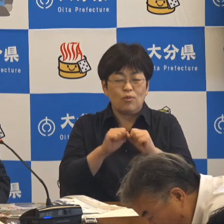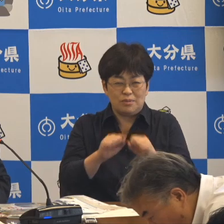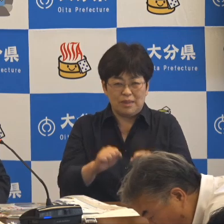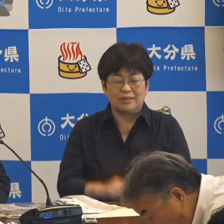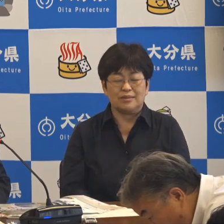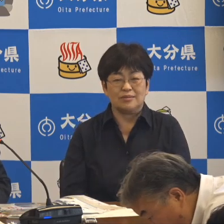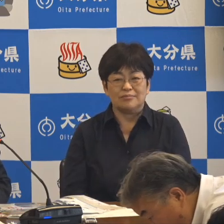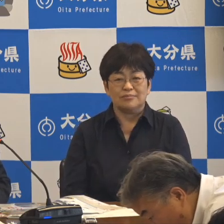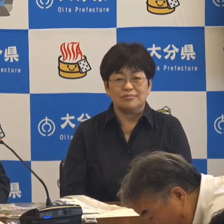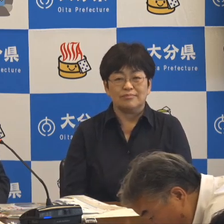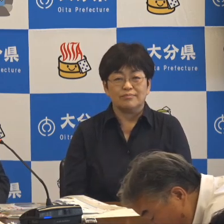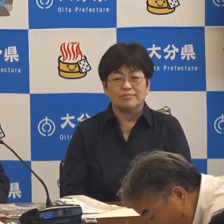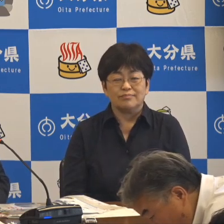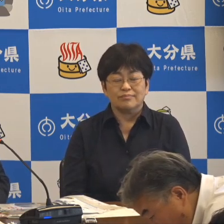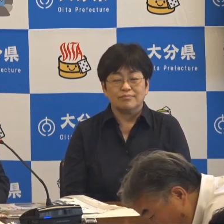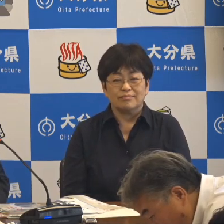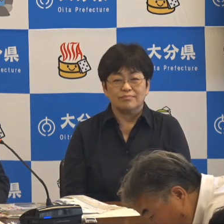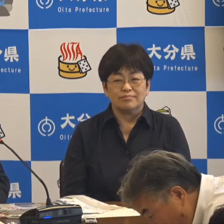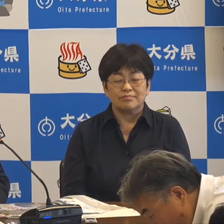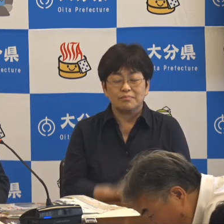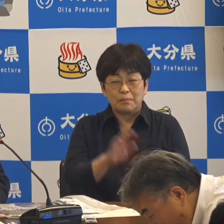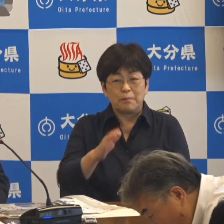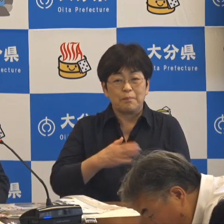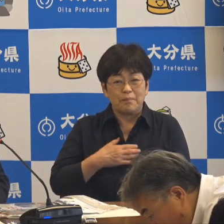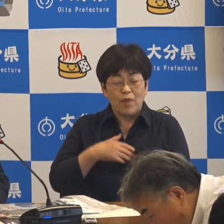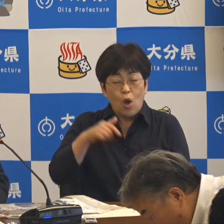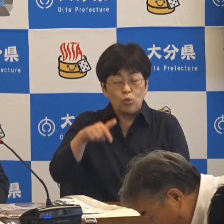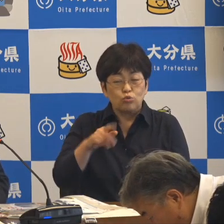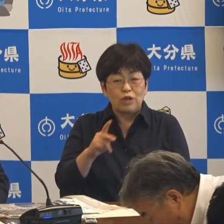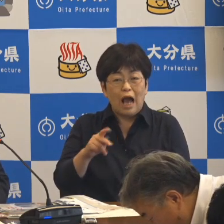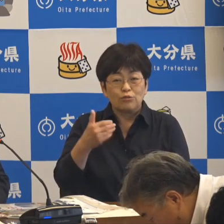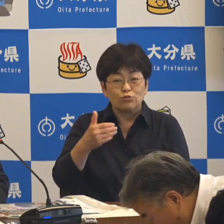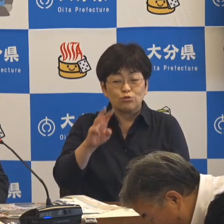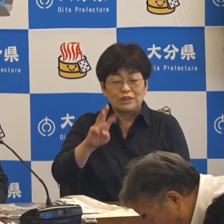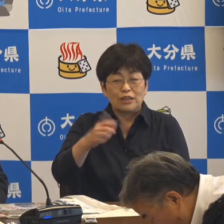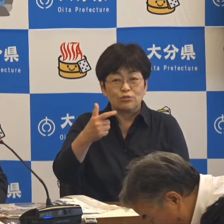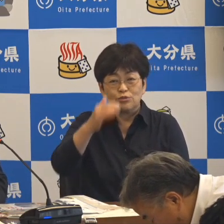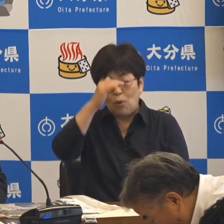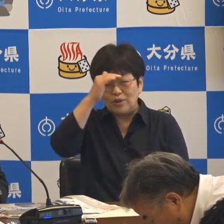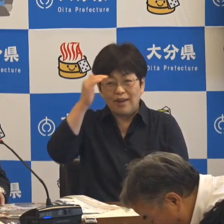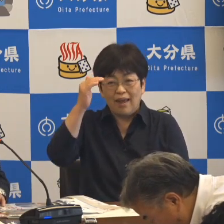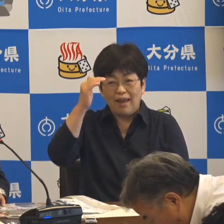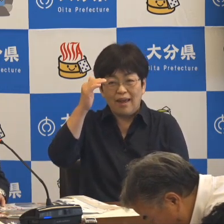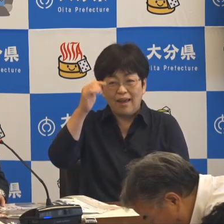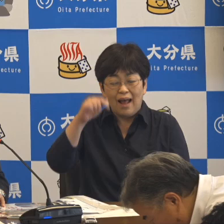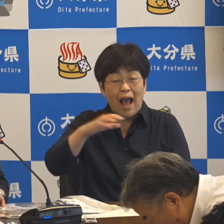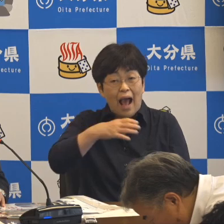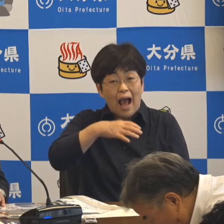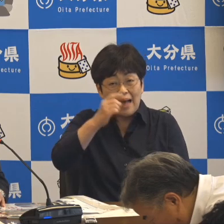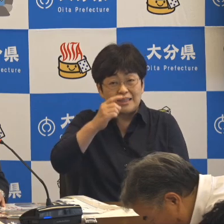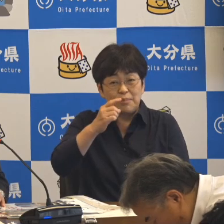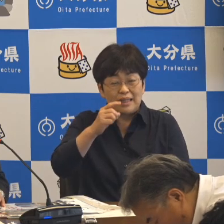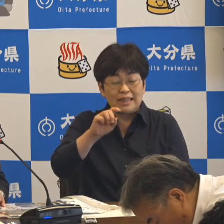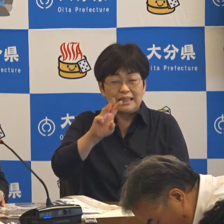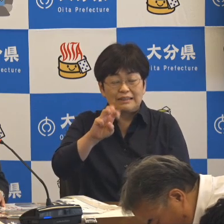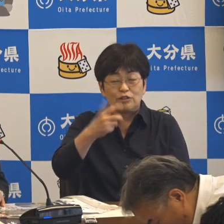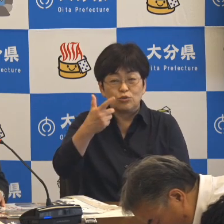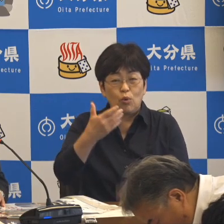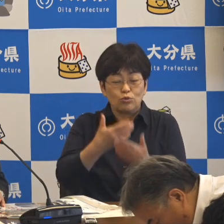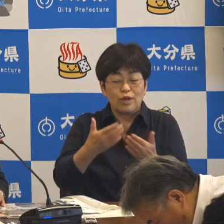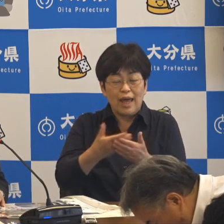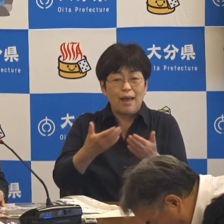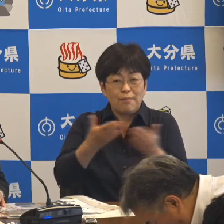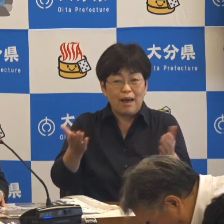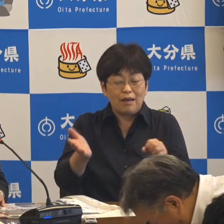北斎の方はもうご存知の富嶽三十六景ですね、初めに出版された36図と追加された10図を合わせた